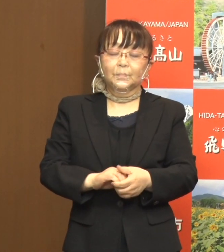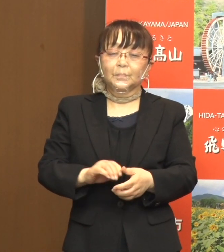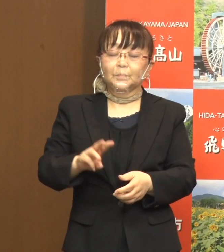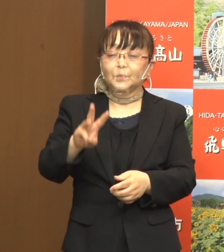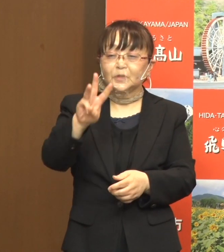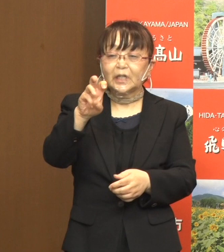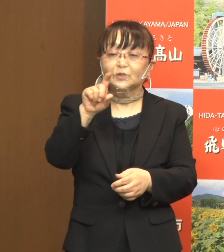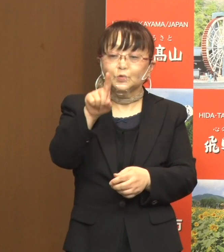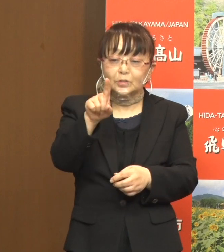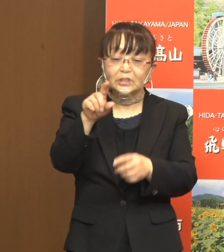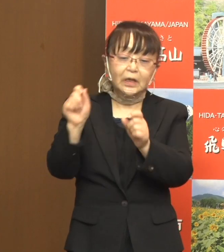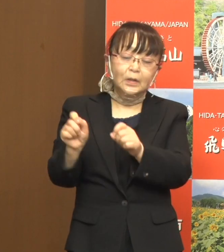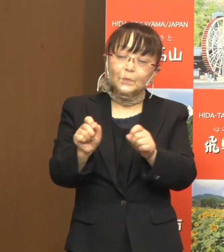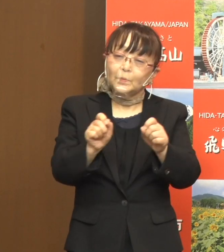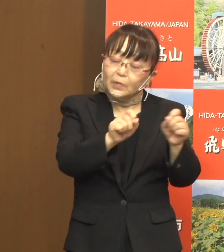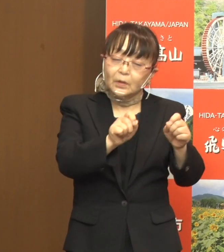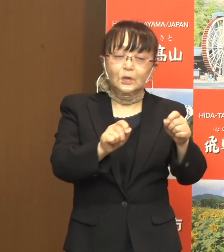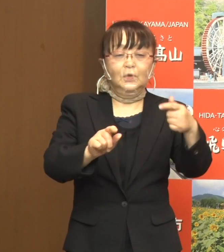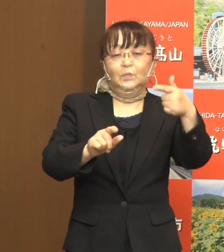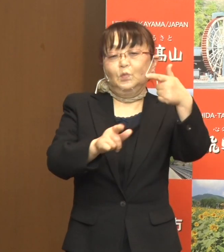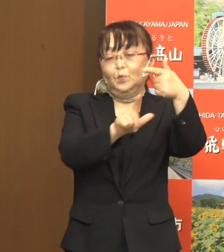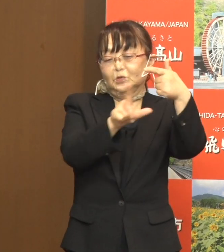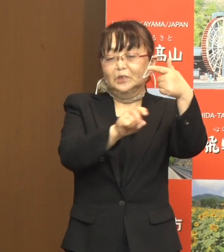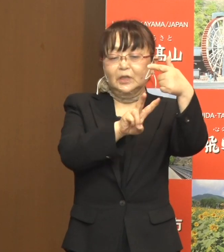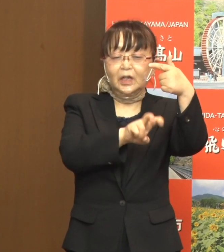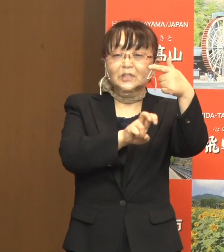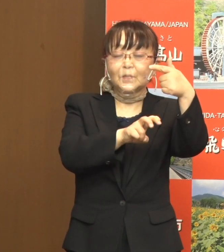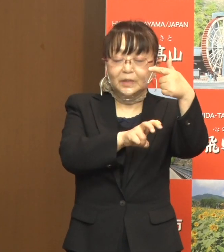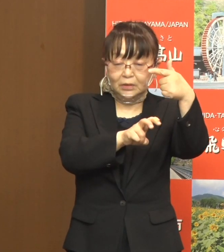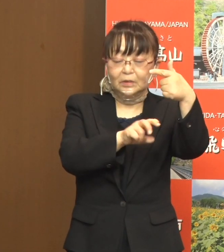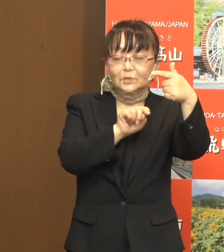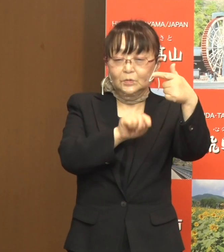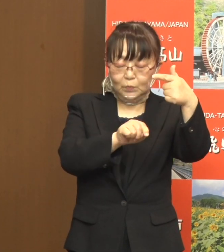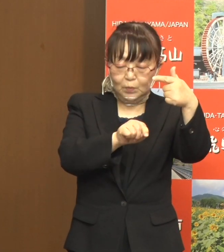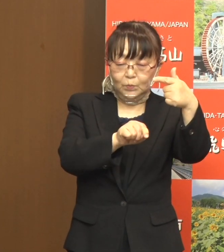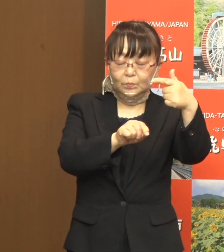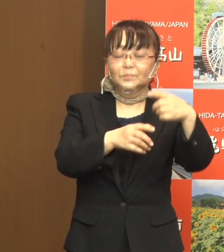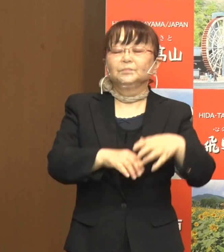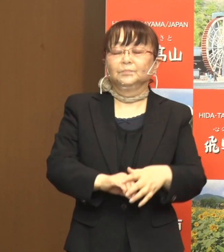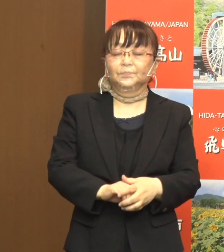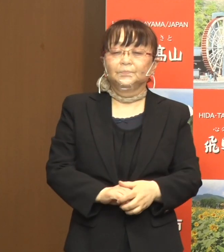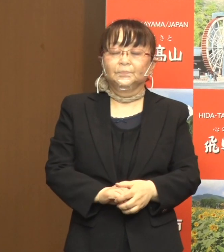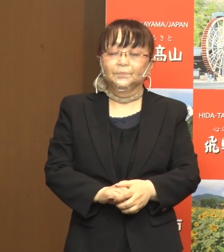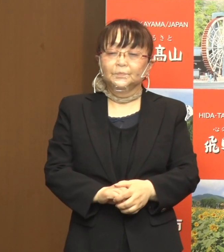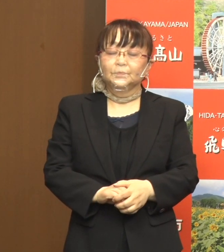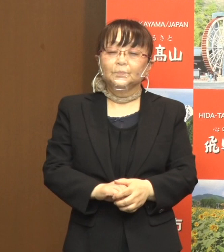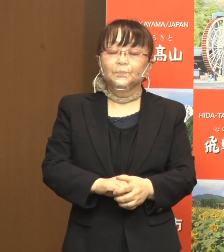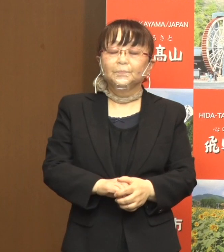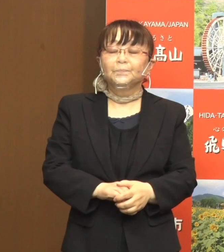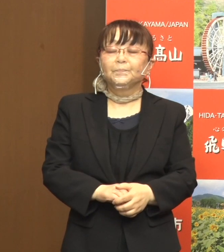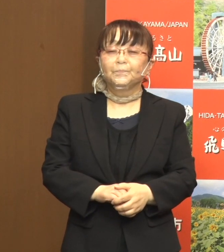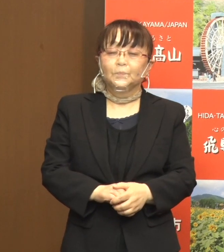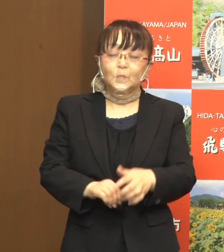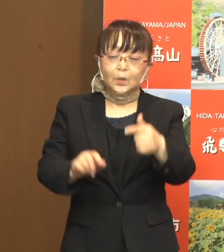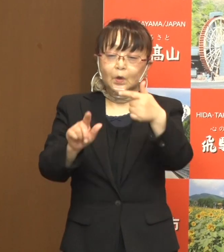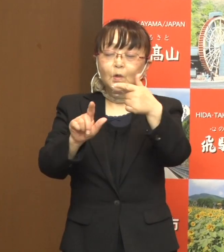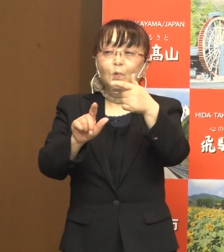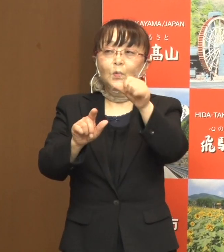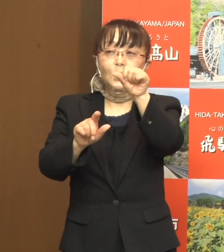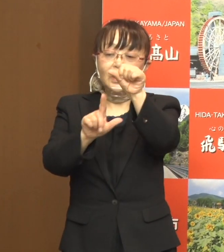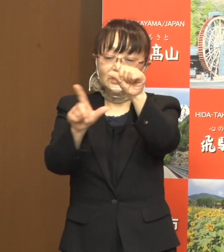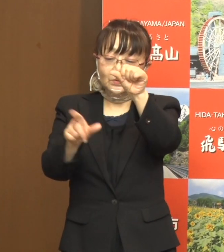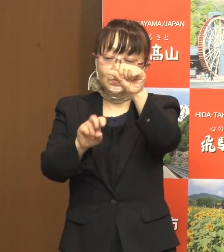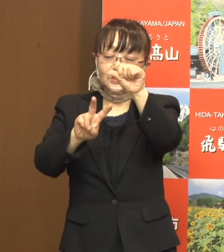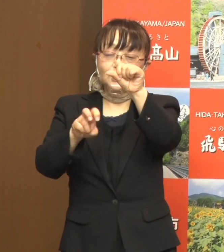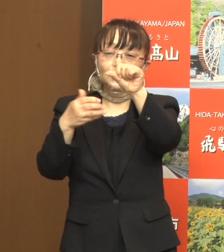あった経験も20jun までに正延長されましたこのご案内のとおりでございますまあこうしたなが顎月29日